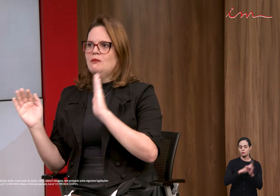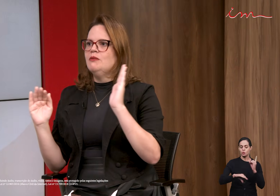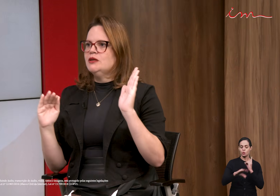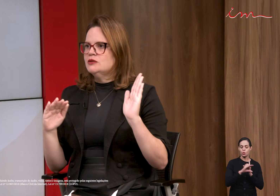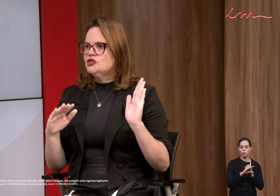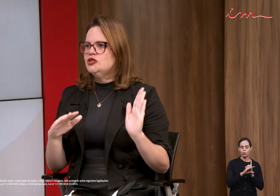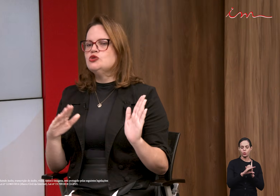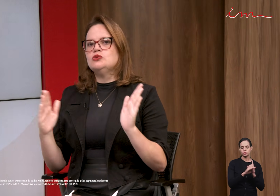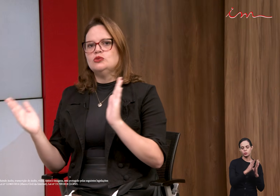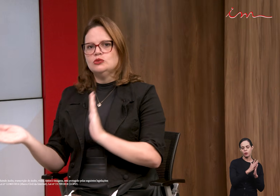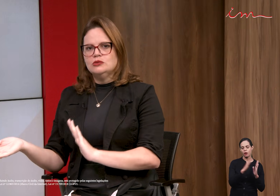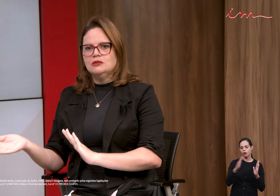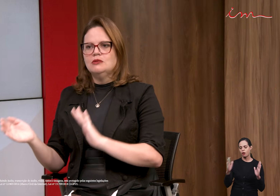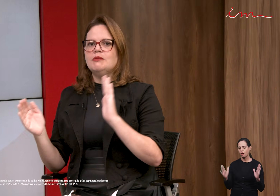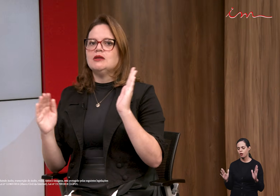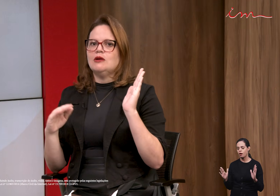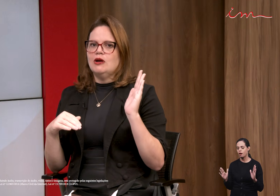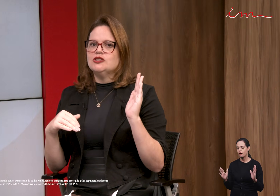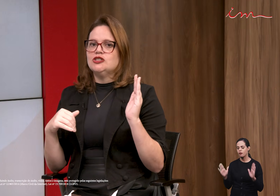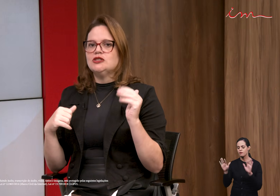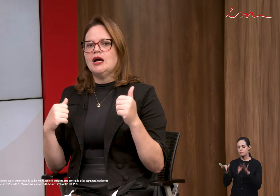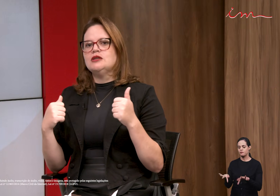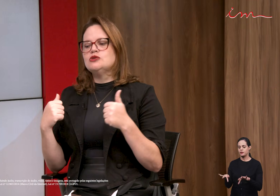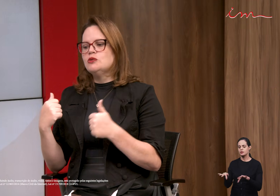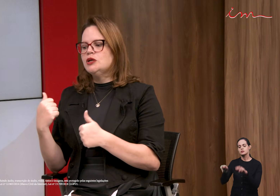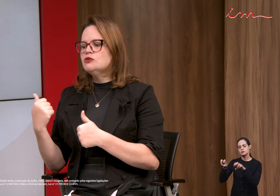parte. Um momento de estudo, um momento